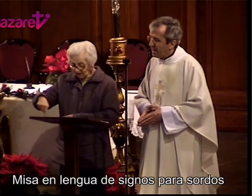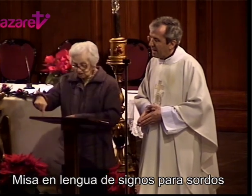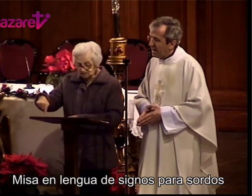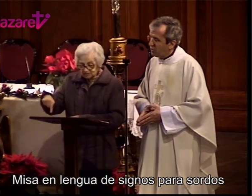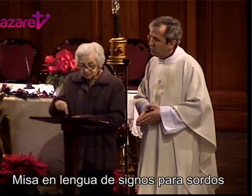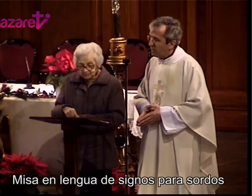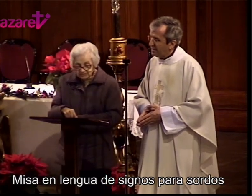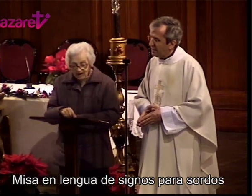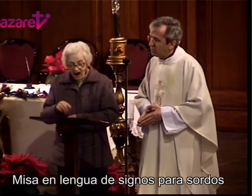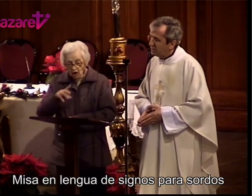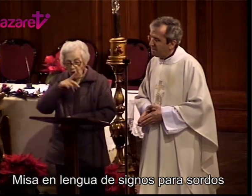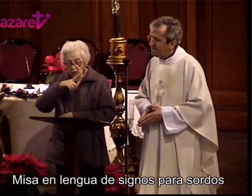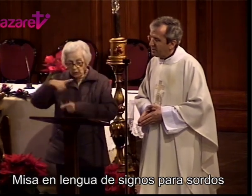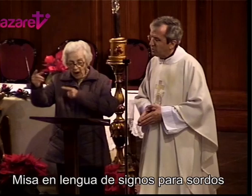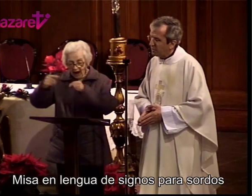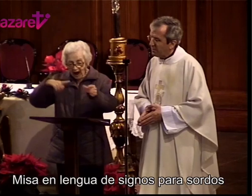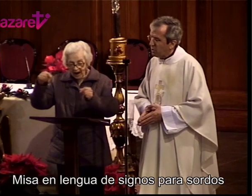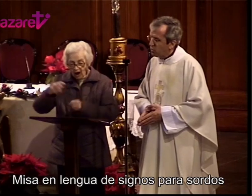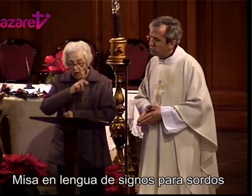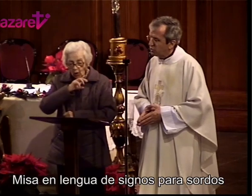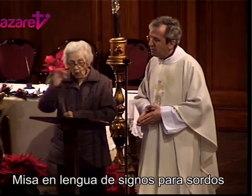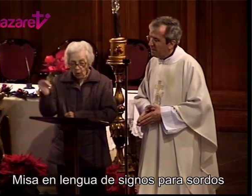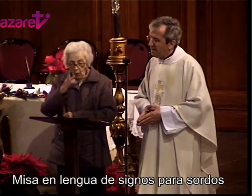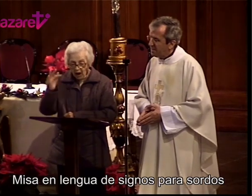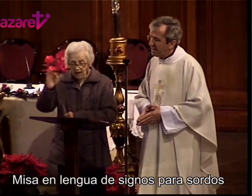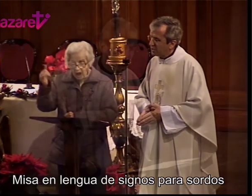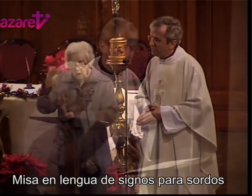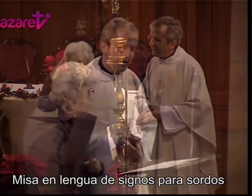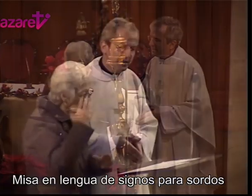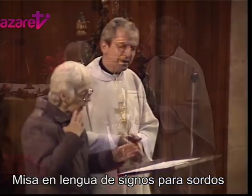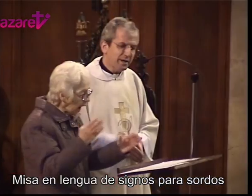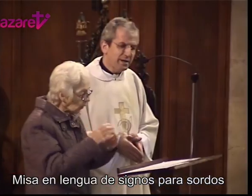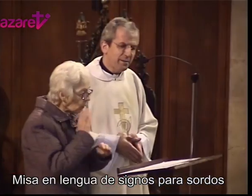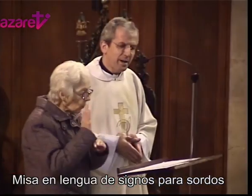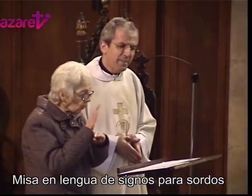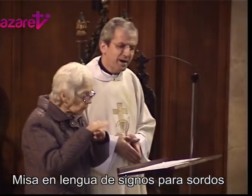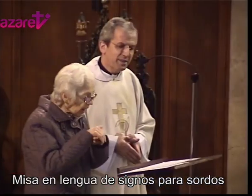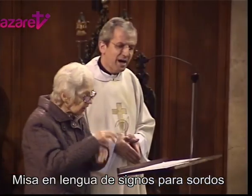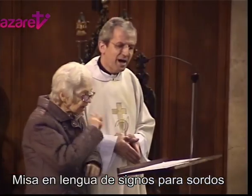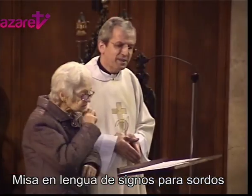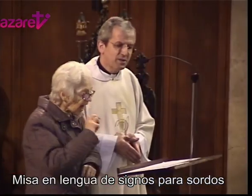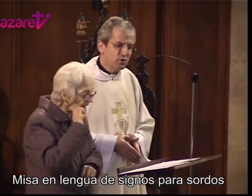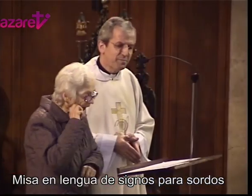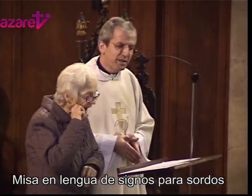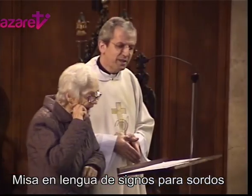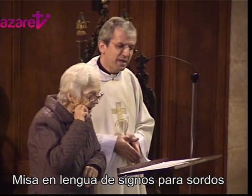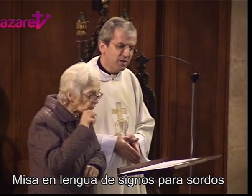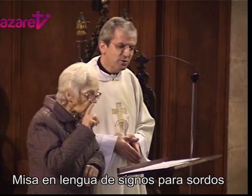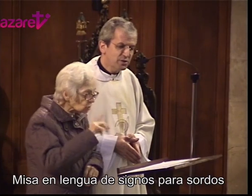el año 42 del imperio de Octavio Augusto, mientras sobre la tierra reinaba la paz hace 2015 años,